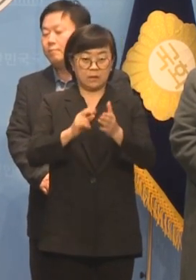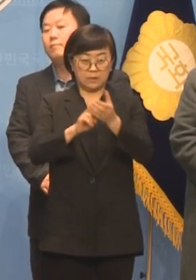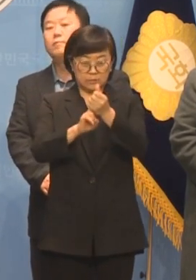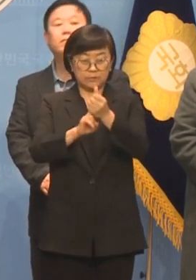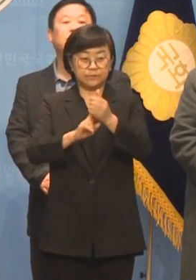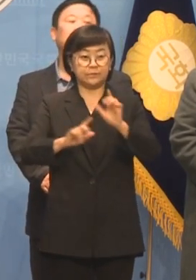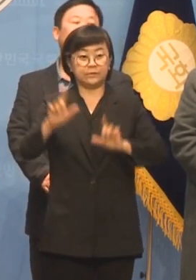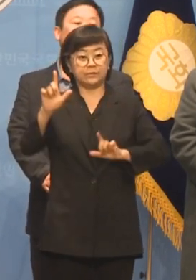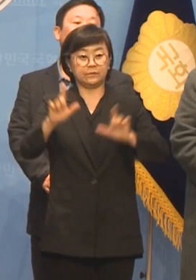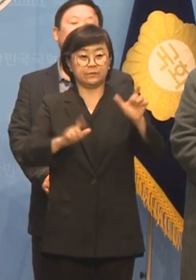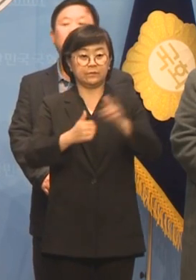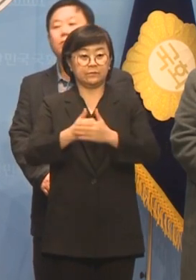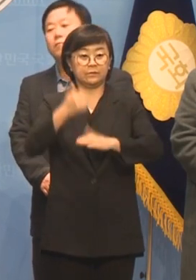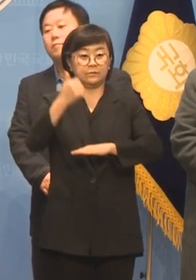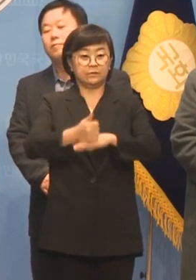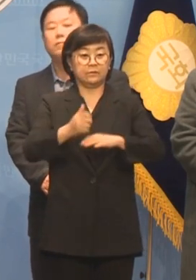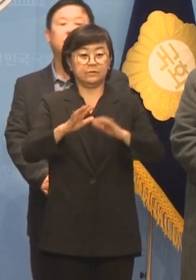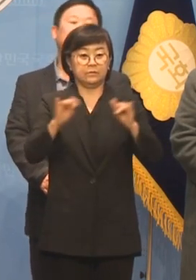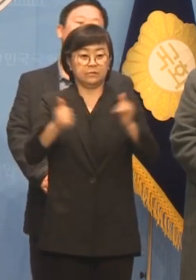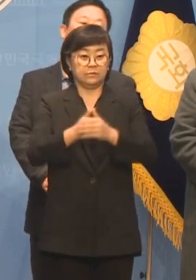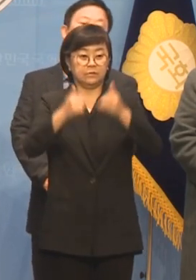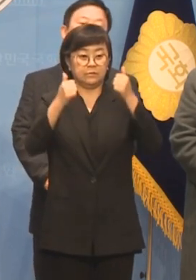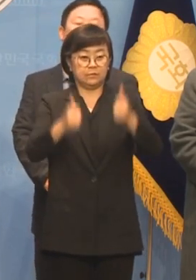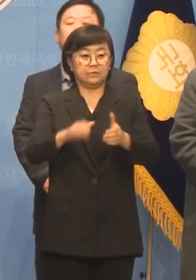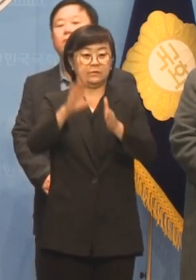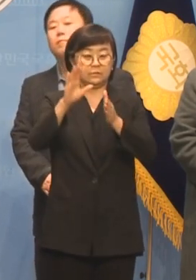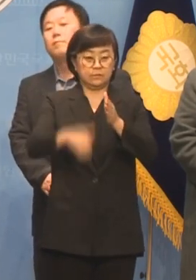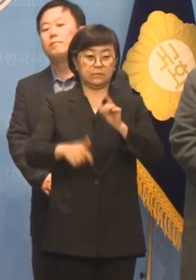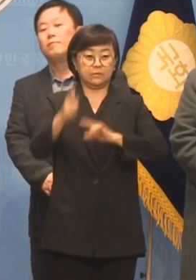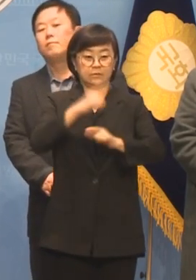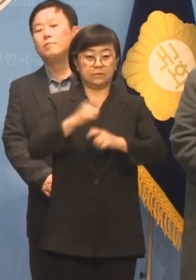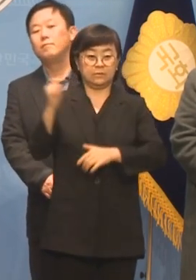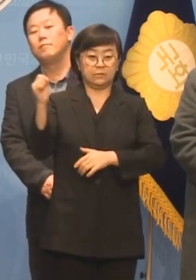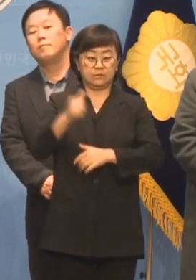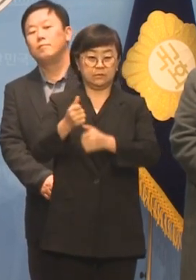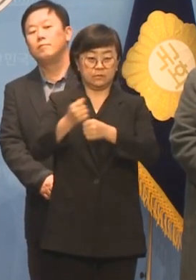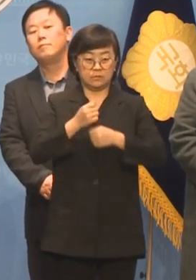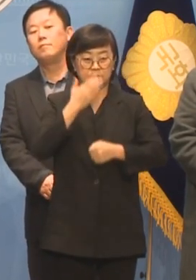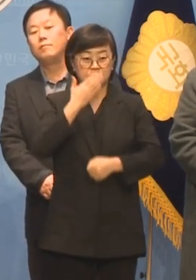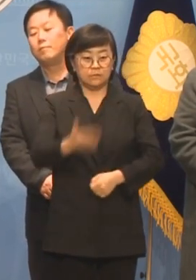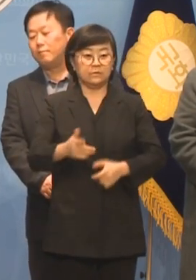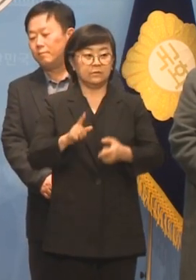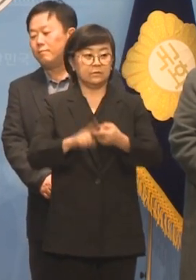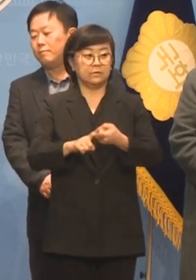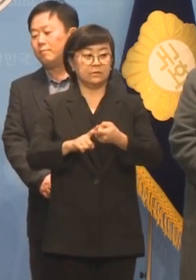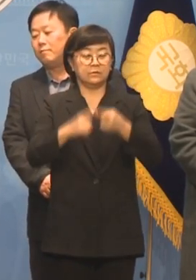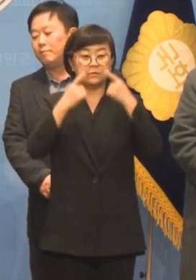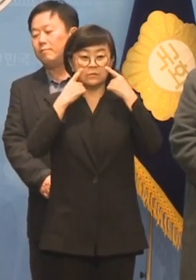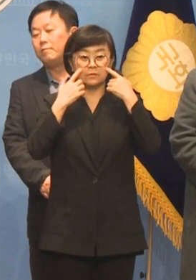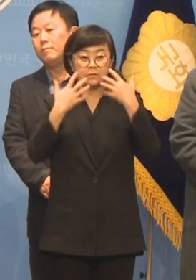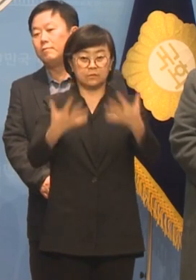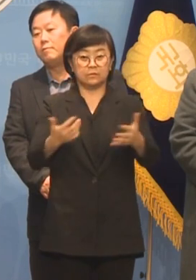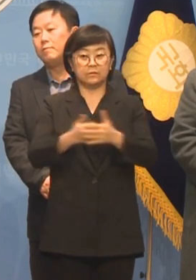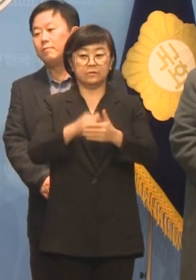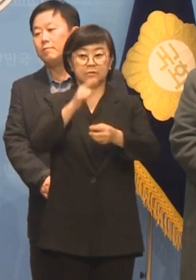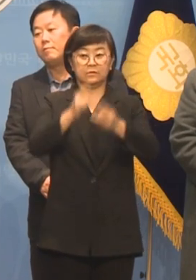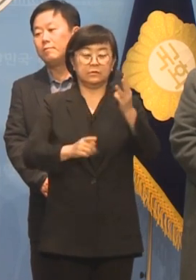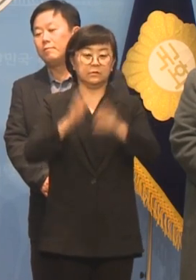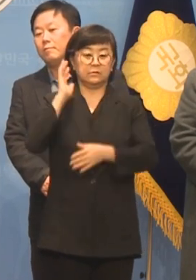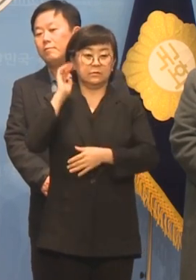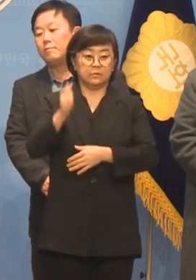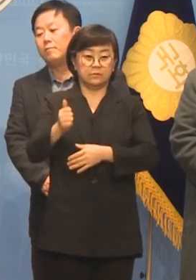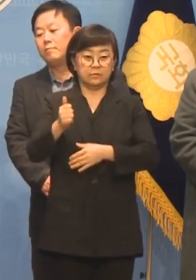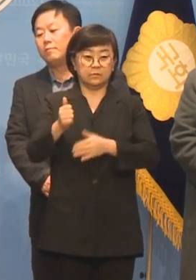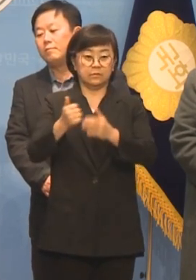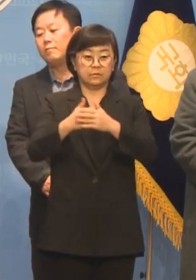모습, 결국 국민 심판의 시계가 더 빨리 움직일 수밖에 없다는 것을 분명히 윤석열